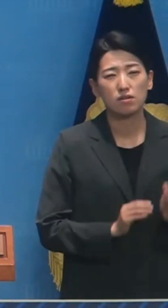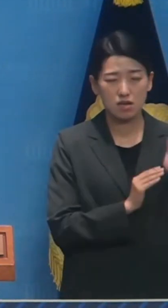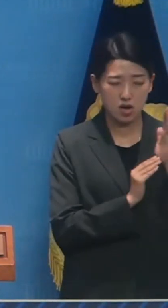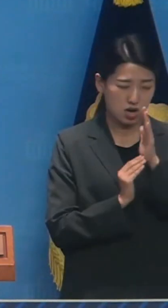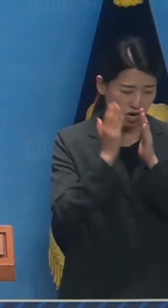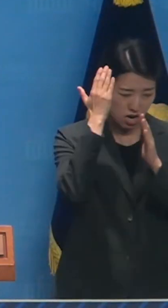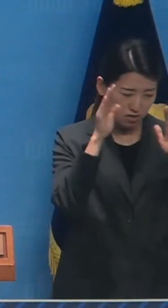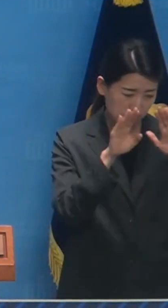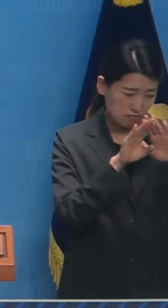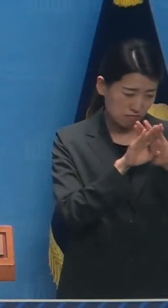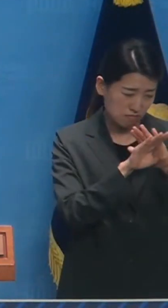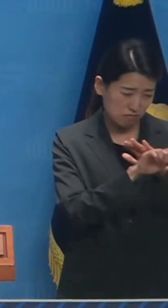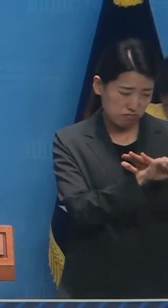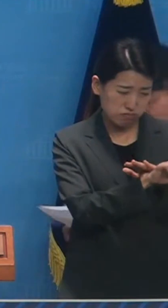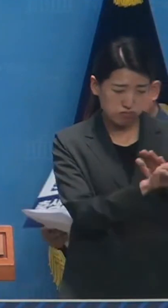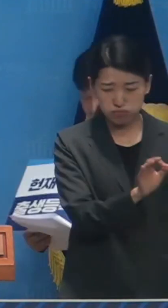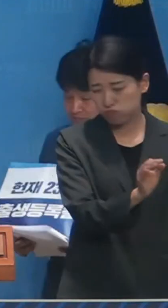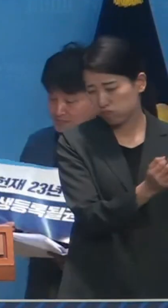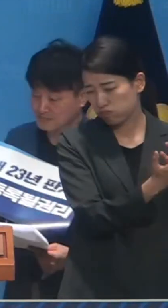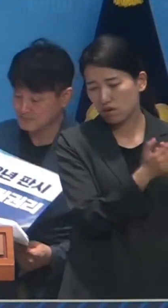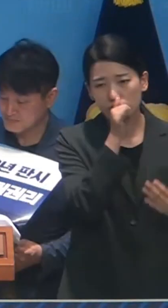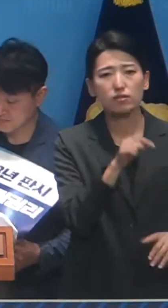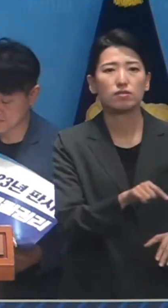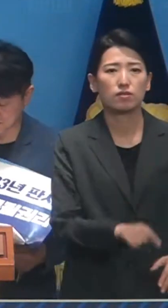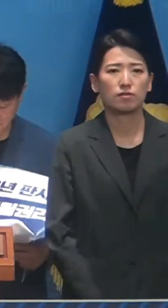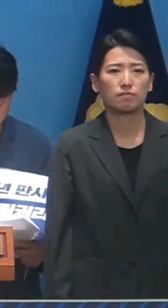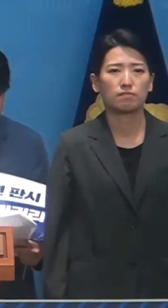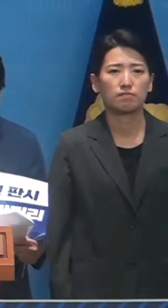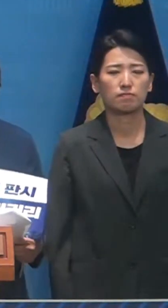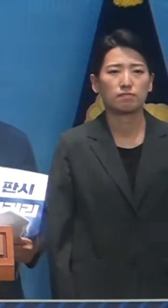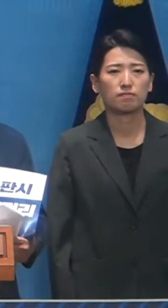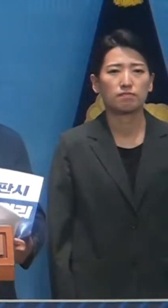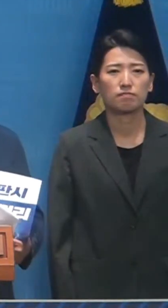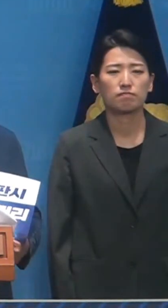것이다. 우리의원 송준영 대표 대답.